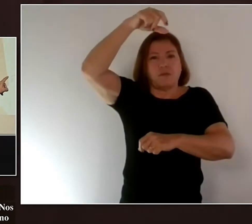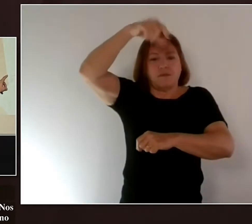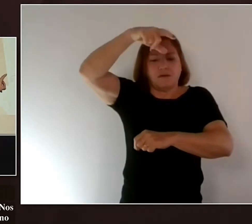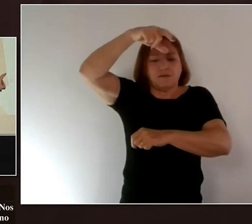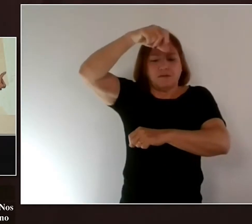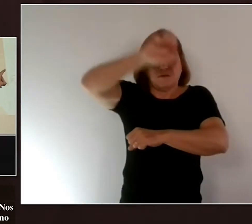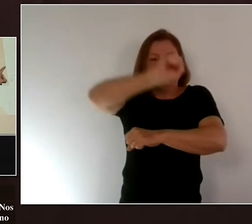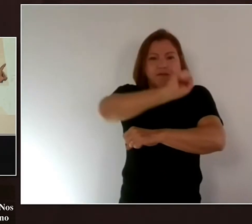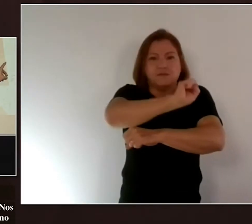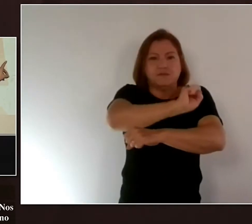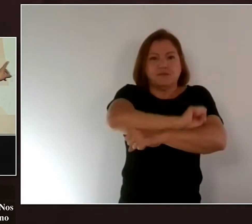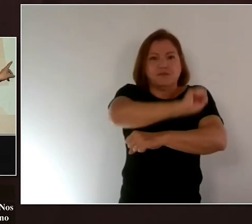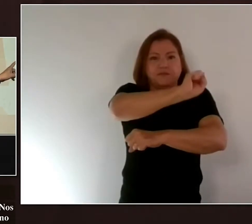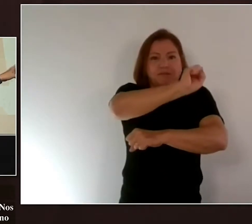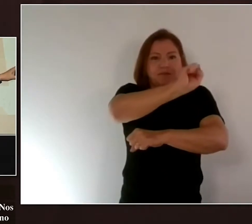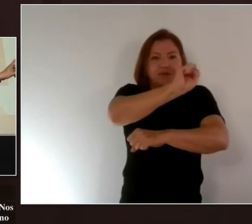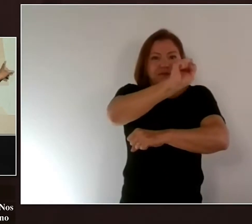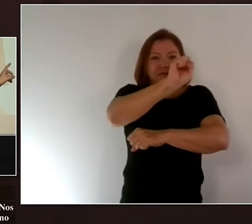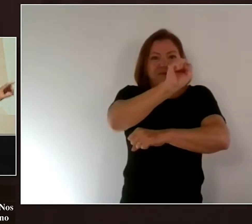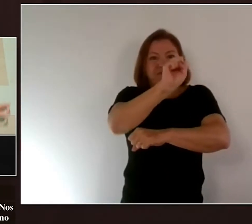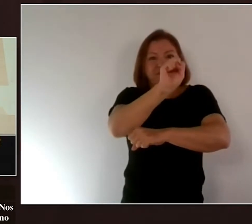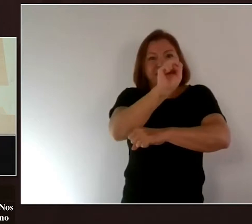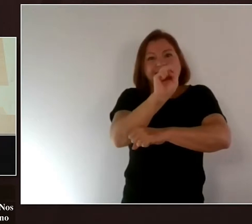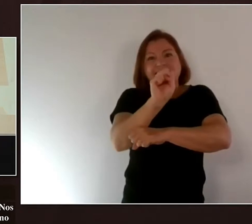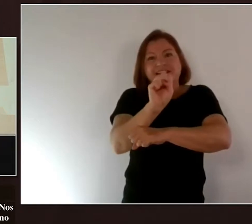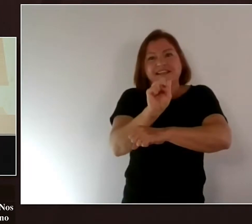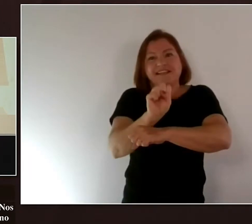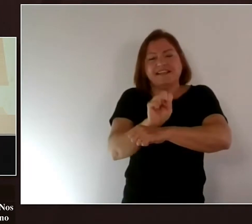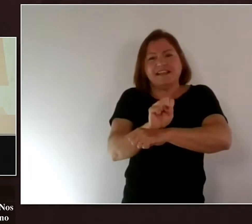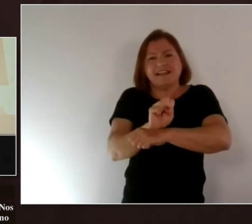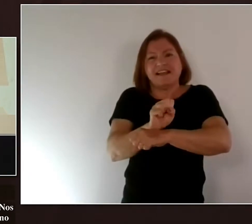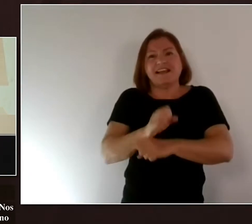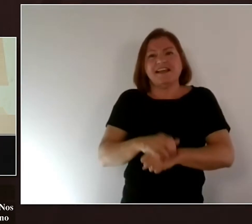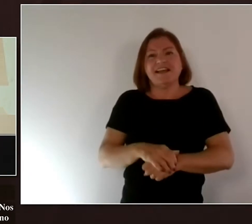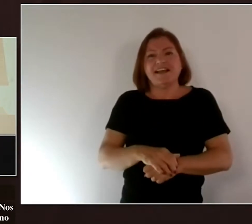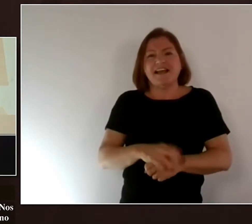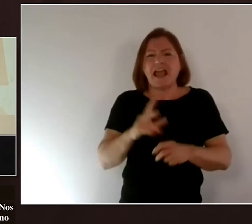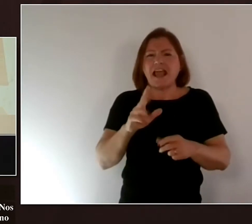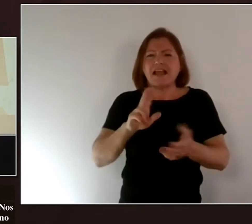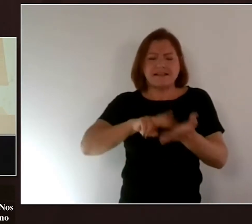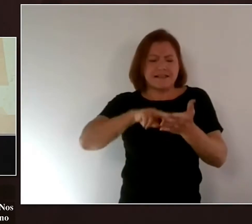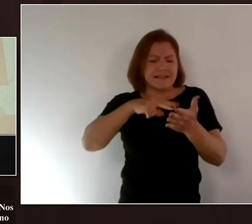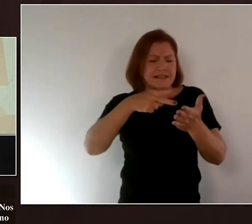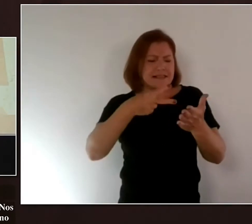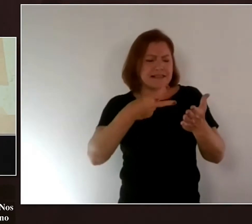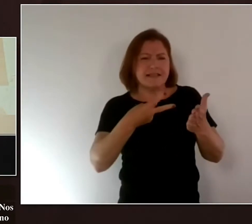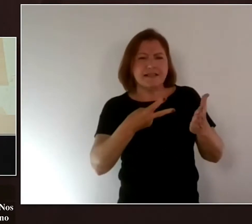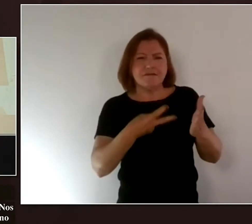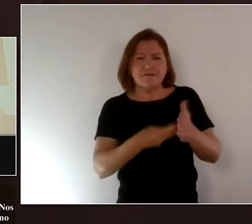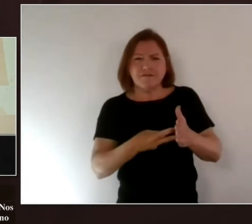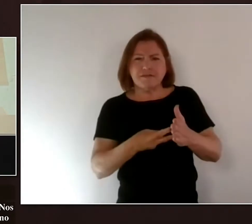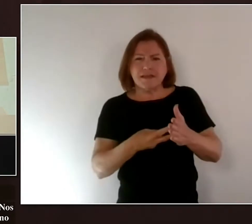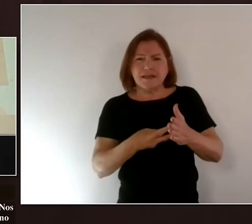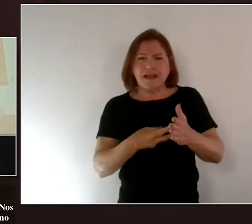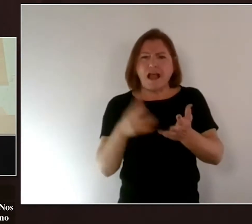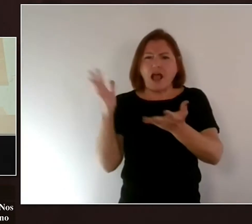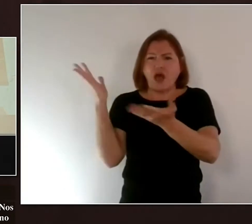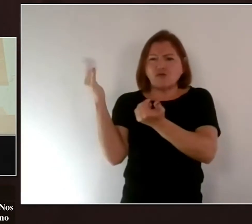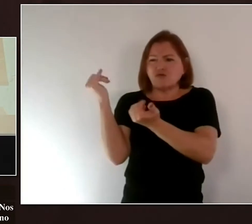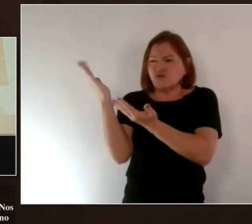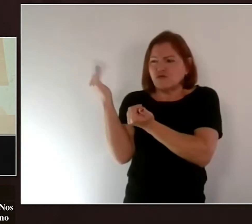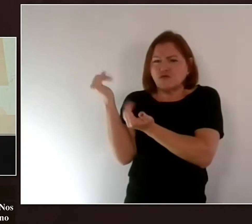Caindo o quê? São mais numerosos do que gotas do orvalho, quer dizer, os jovens estão caindo como gotas do orvalho para